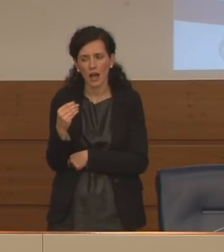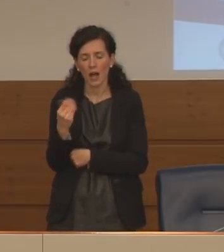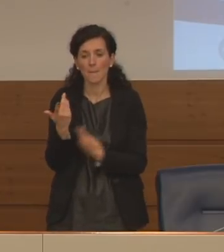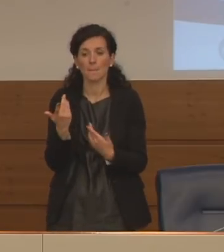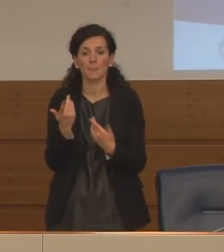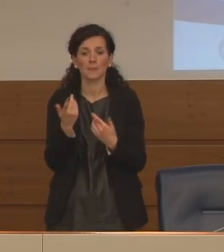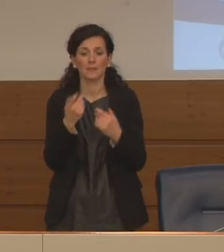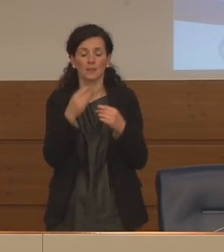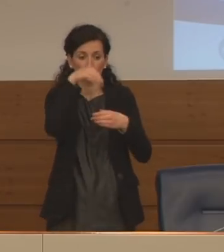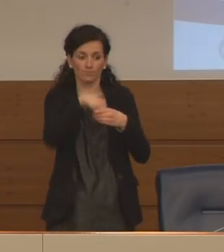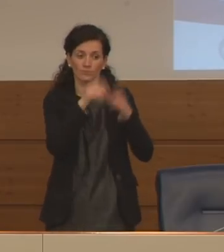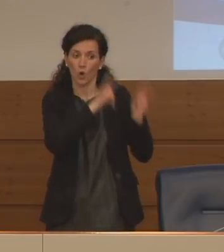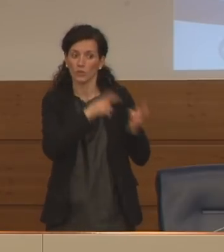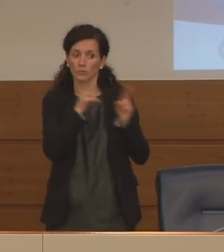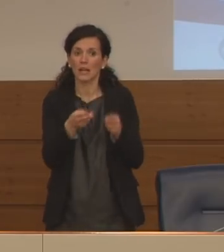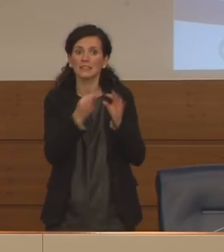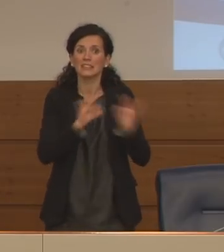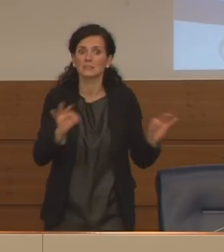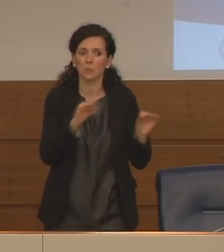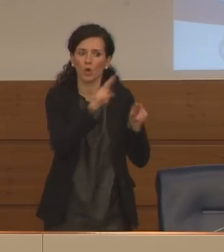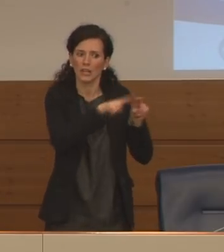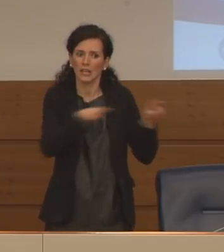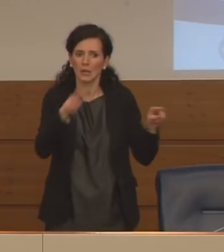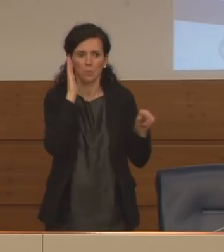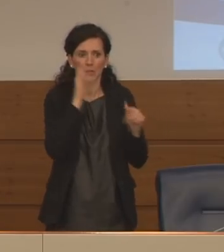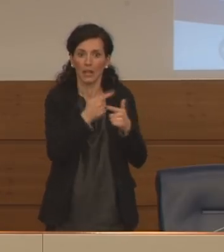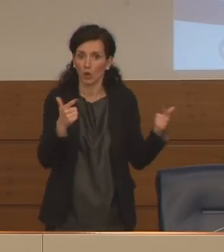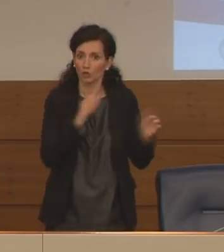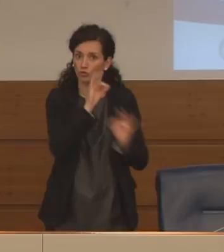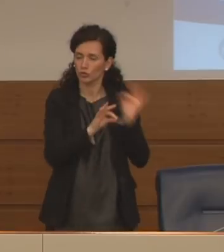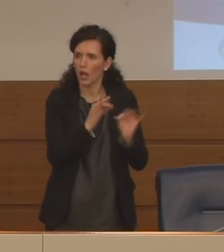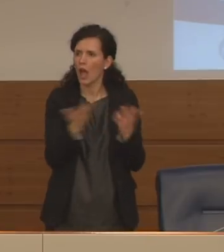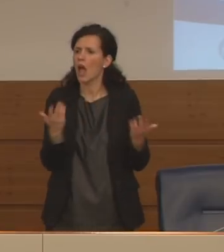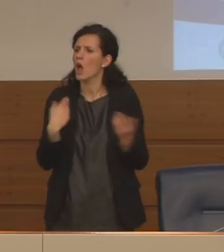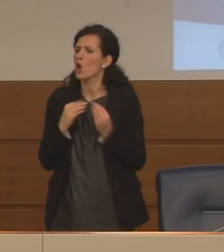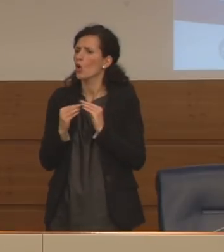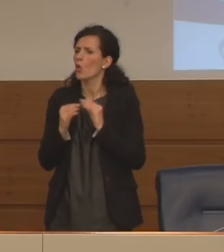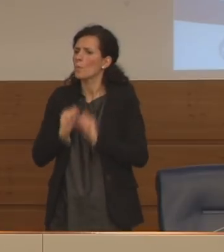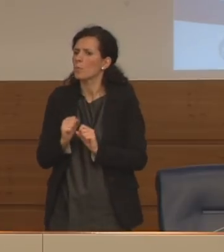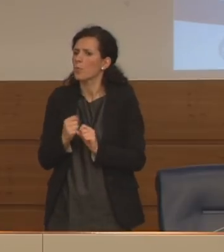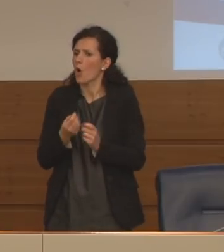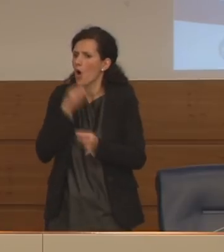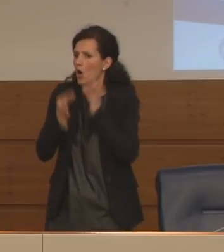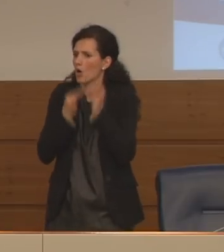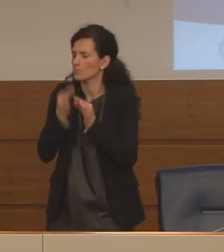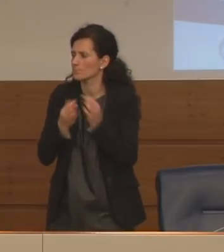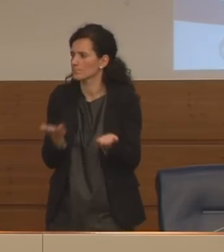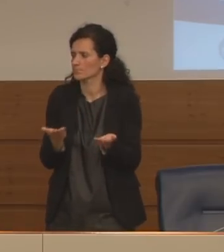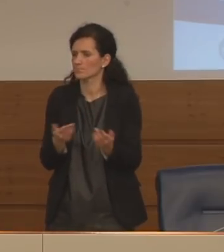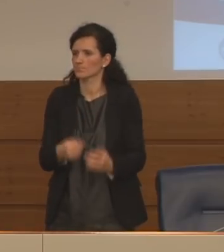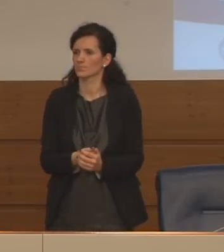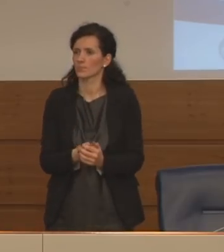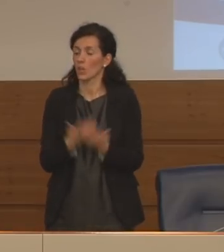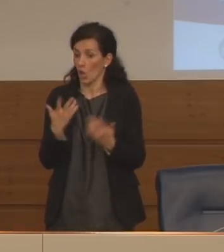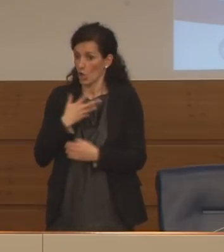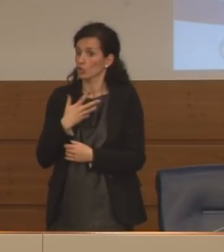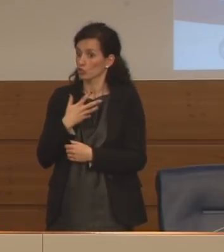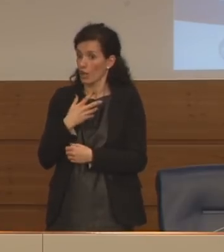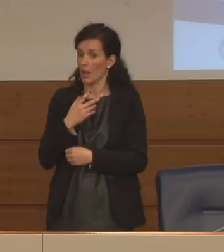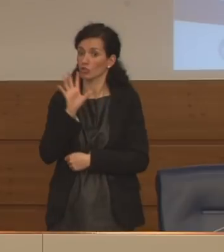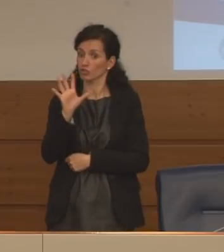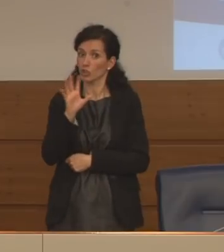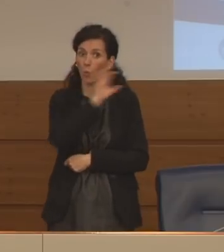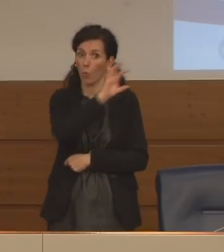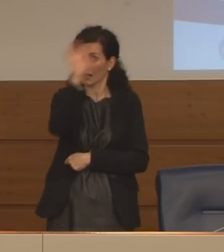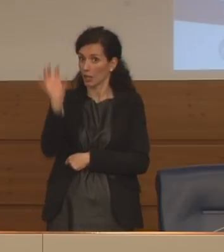disponibilita delle strutture sanitarie che dato è come lo possiamo commentare ma le cinque regioni